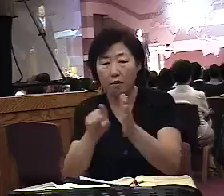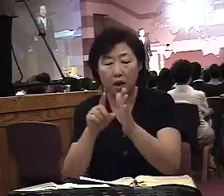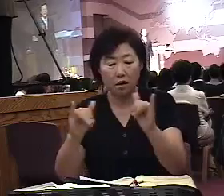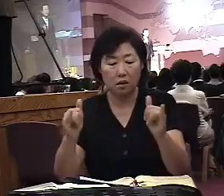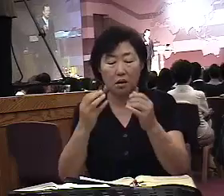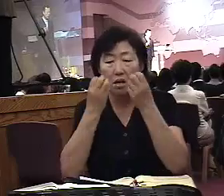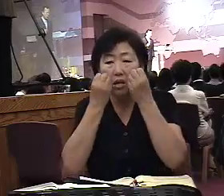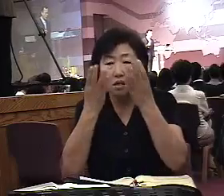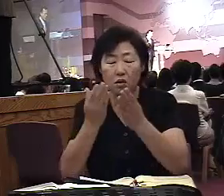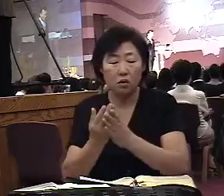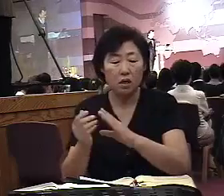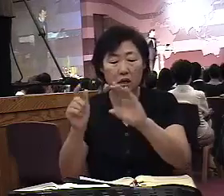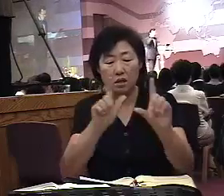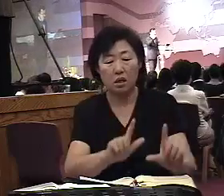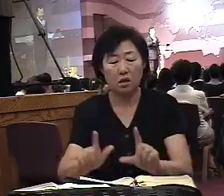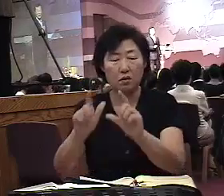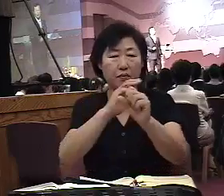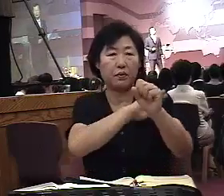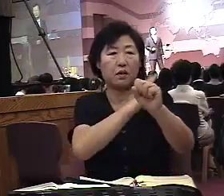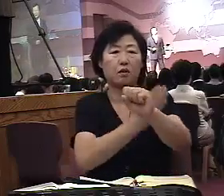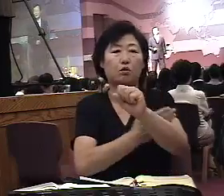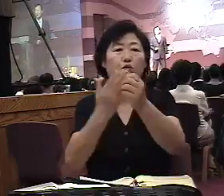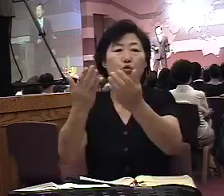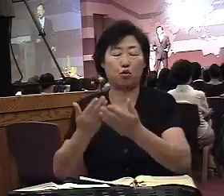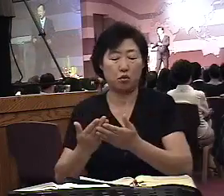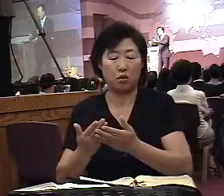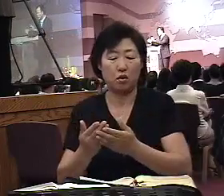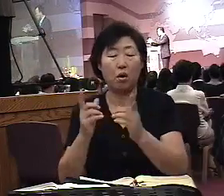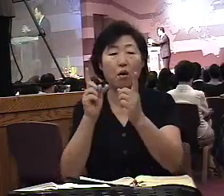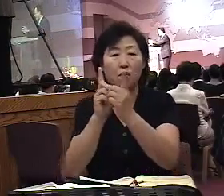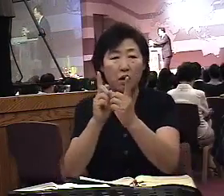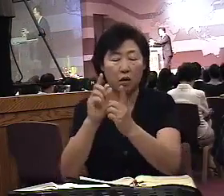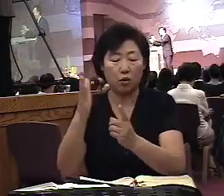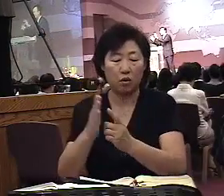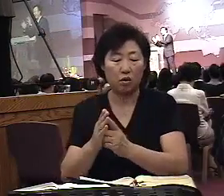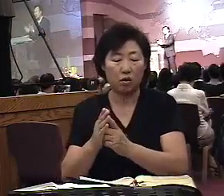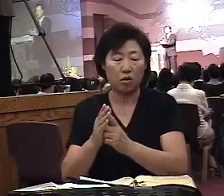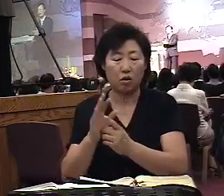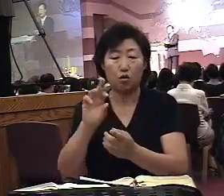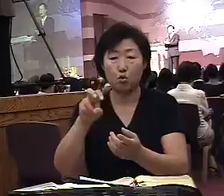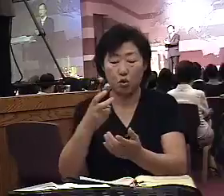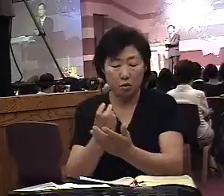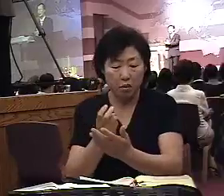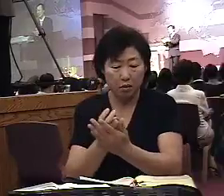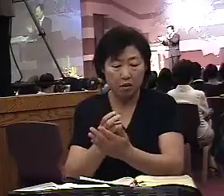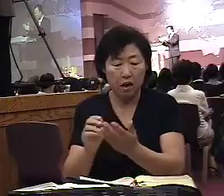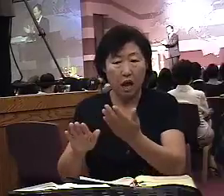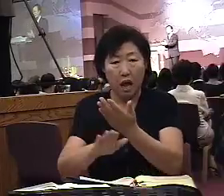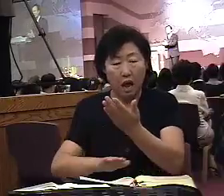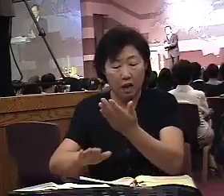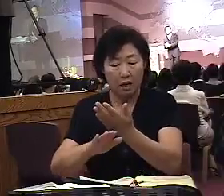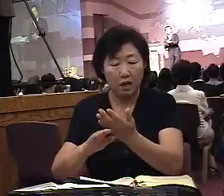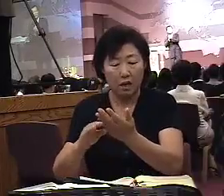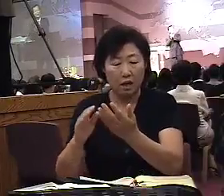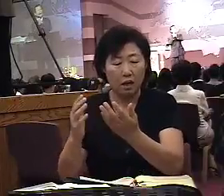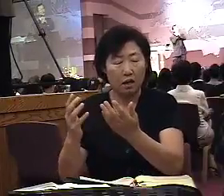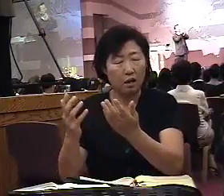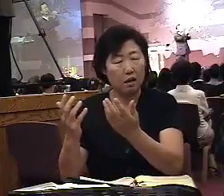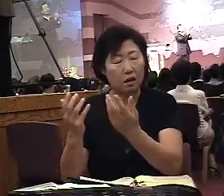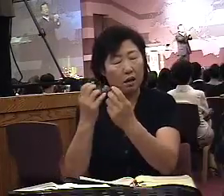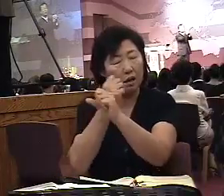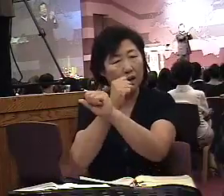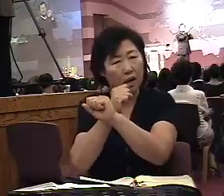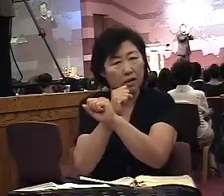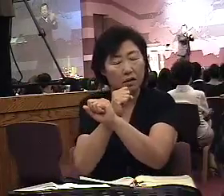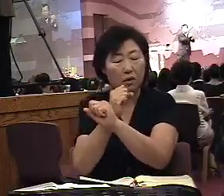살 수 있는 능력을 주시는 그분을 만나게 됩니다. 전에는 율법 아래 나는 갇힌 자가 되었지만 그 갇힌 자로서